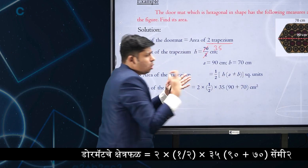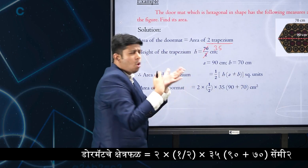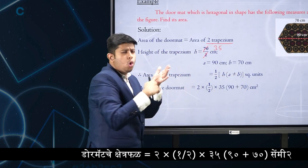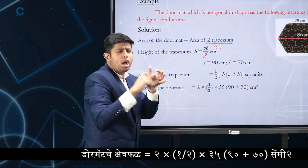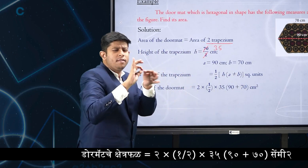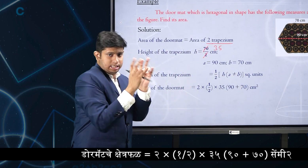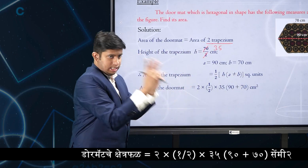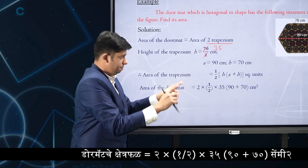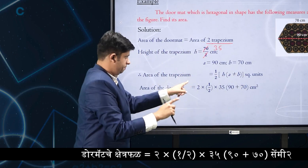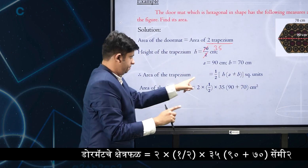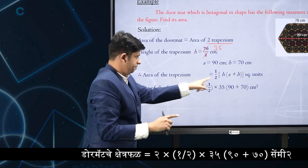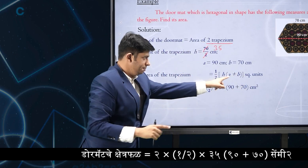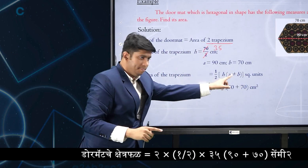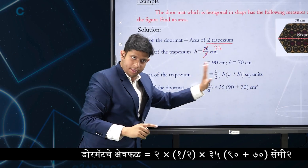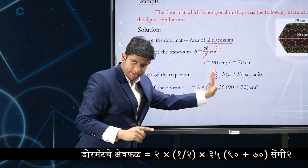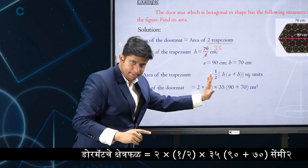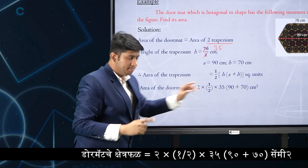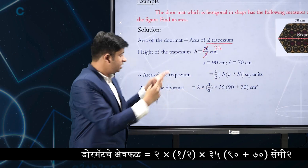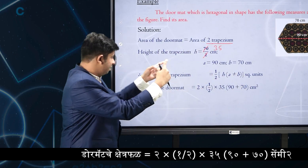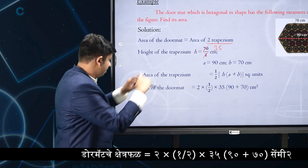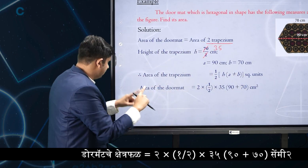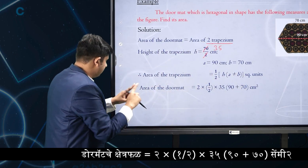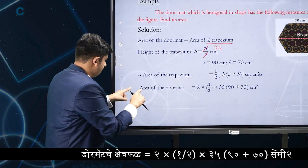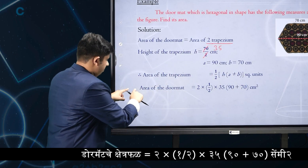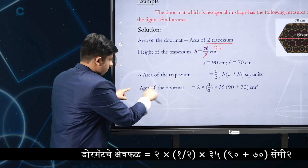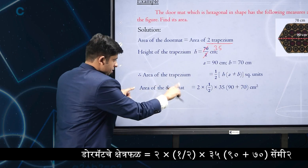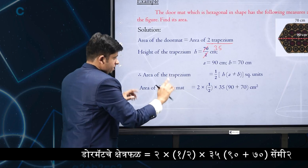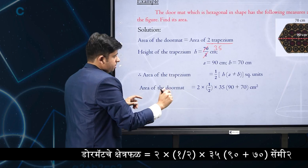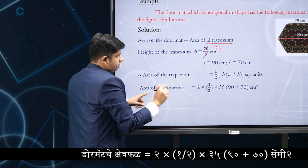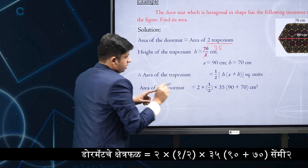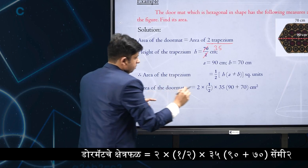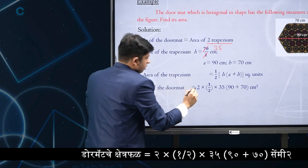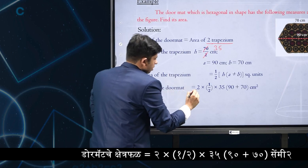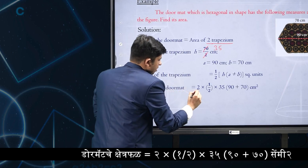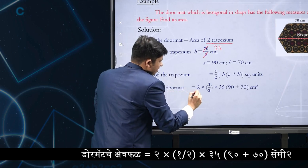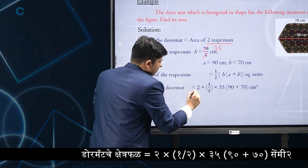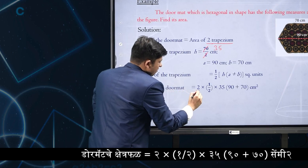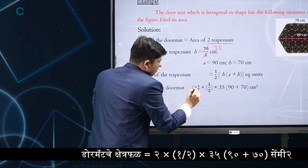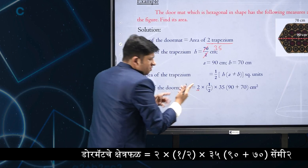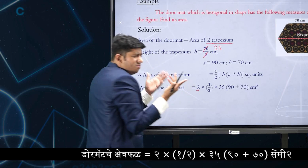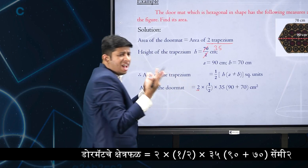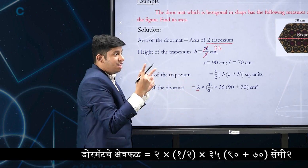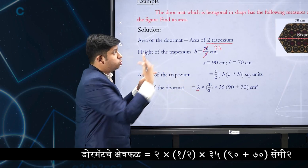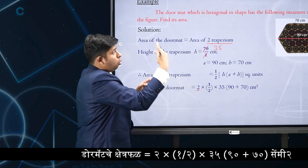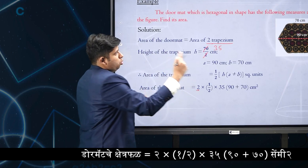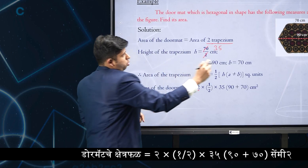डॉरमॅट क्षेत्रफळ इज इक्वल टू 2 into 1 by 2 into 35 of 90 plus